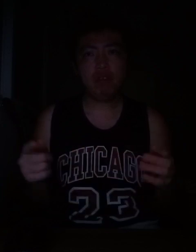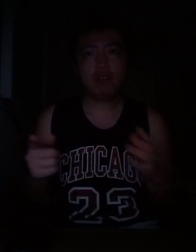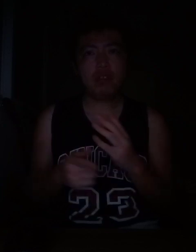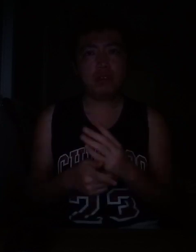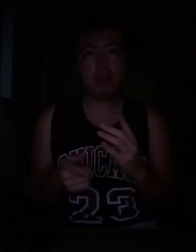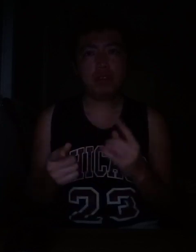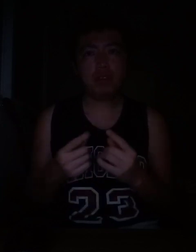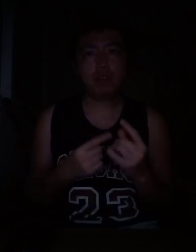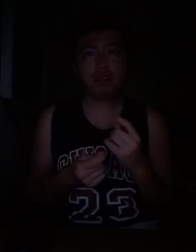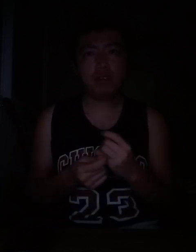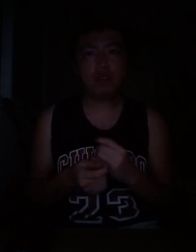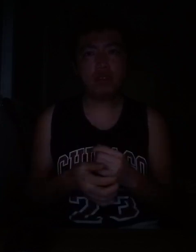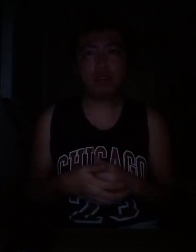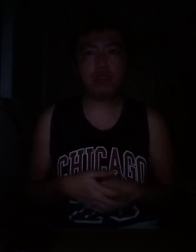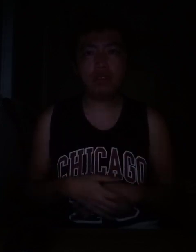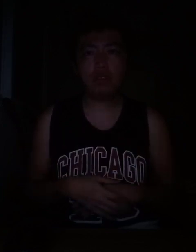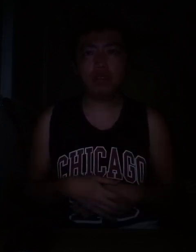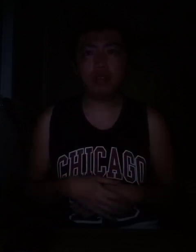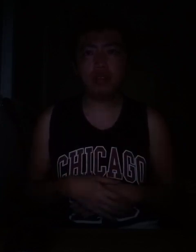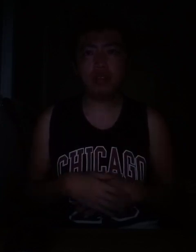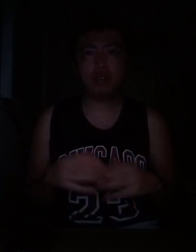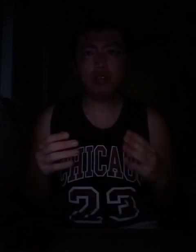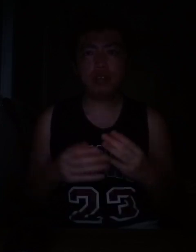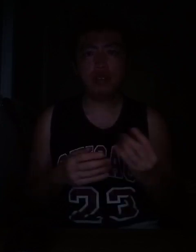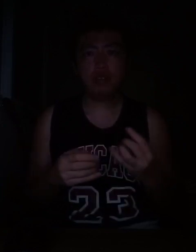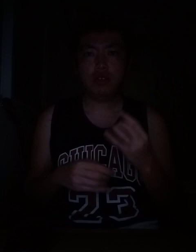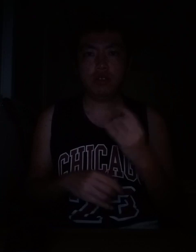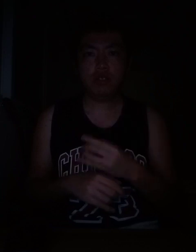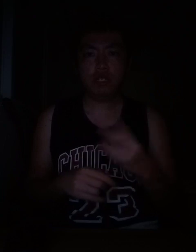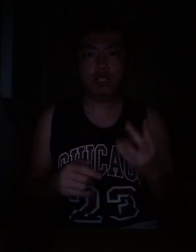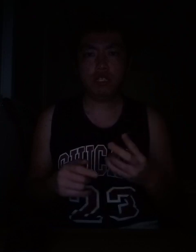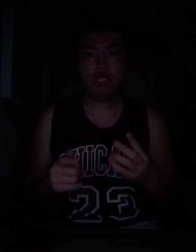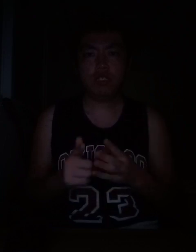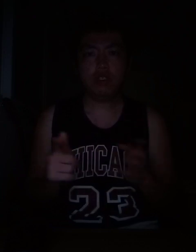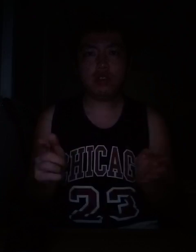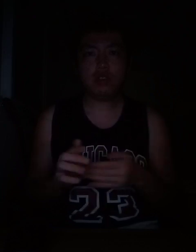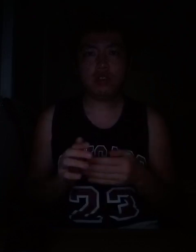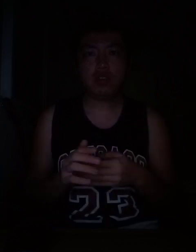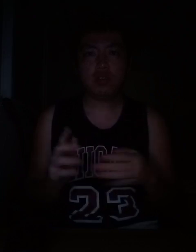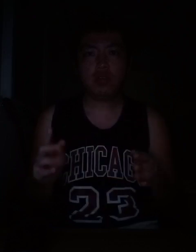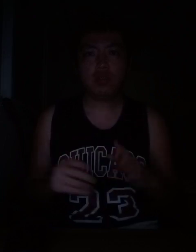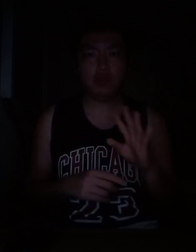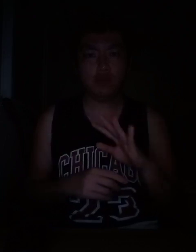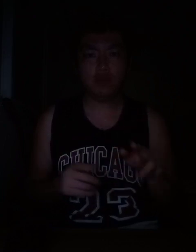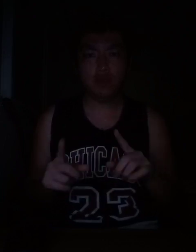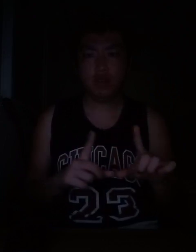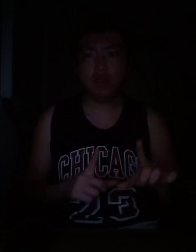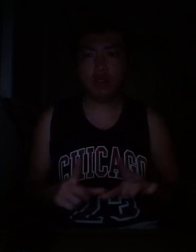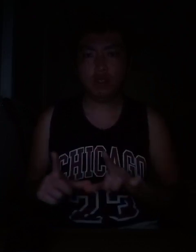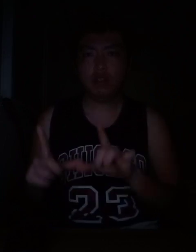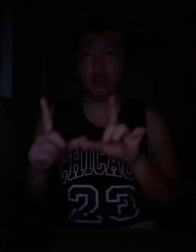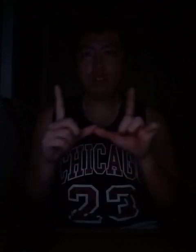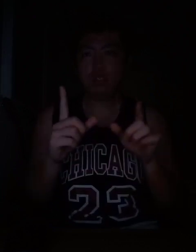더욱이 기쁩니다. 최정숙 선생은 1902년 당시 제주면 삼도리에서 태어나 친성여학교를 졸업한